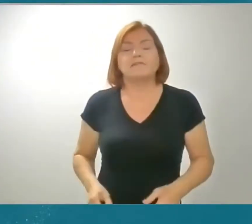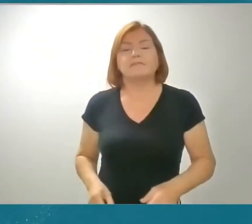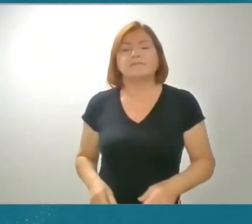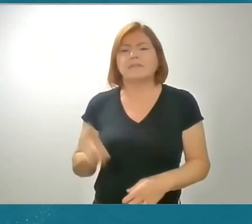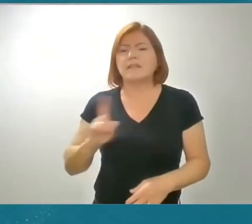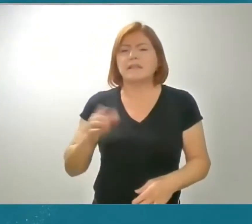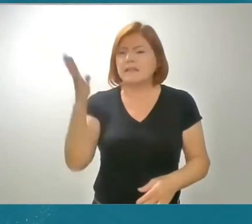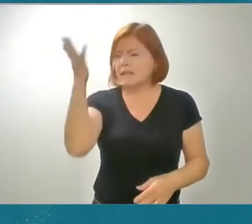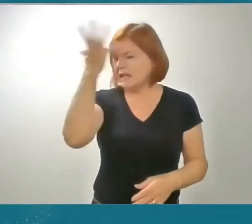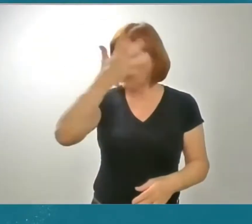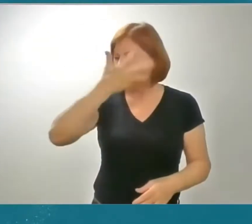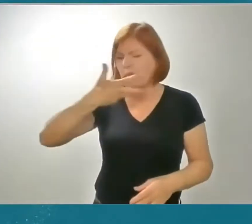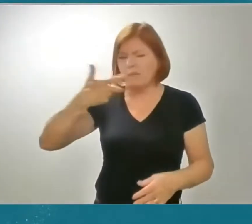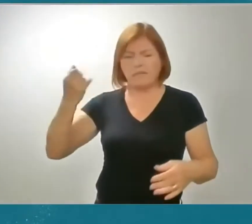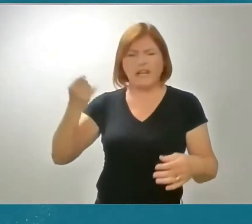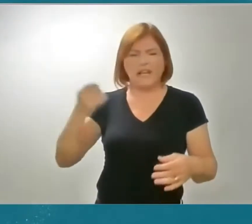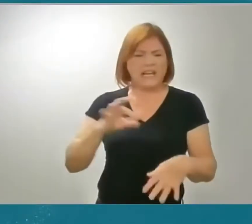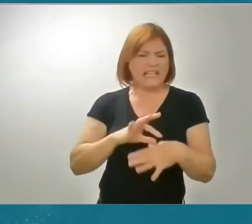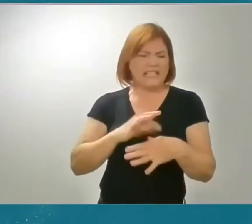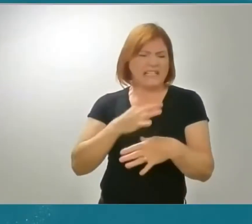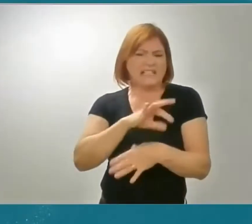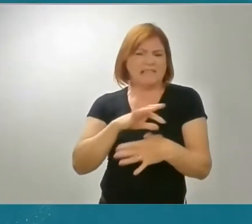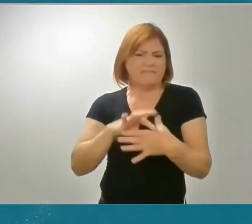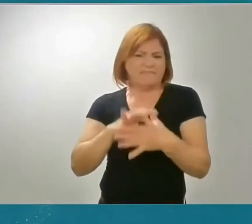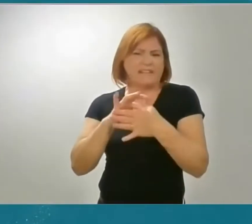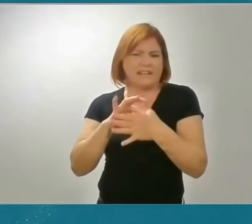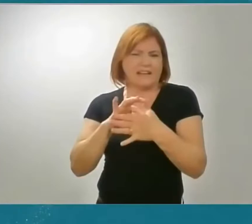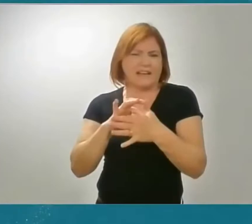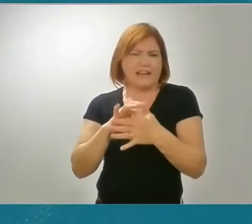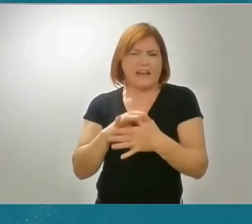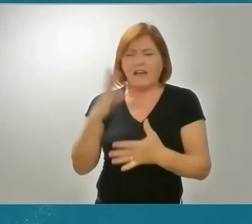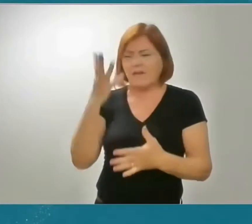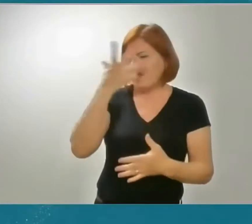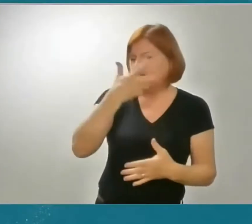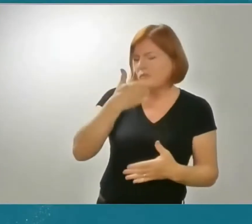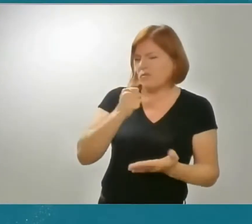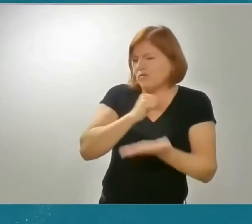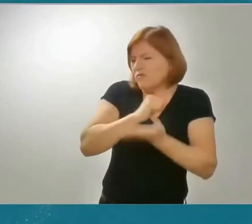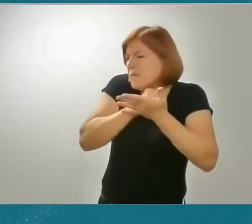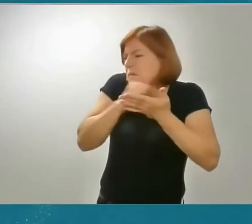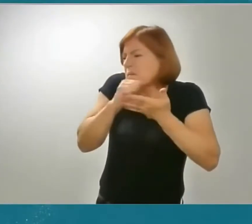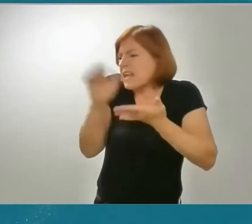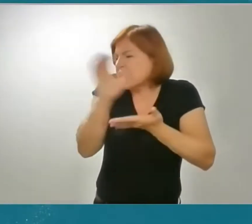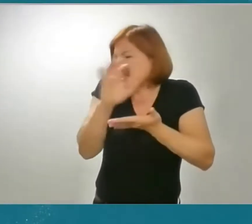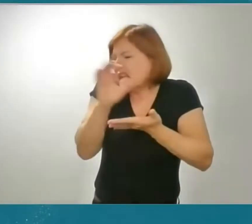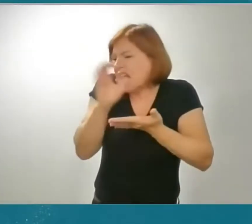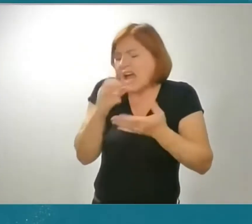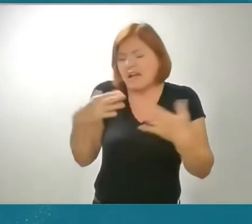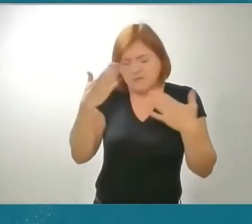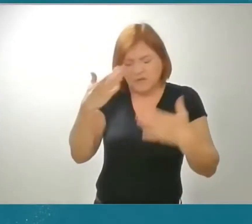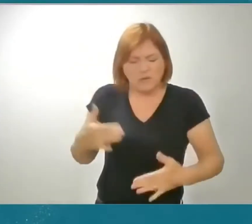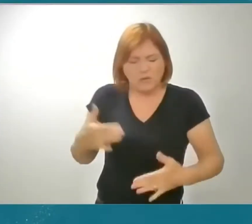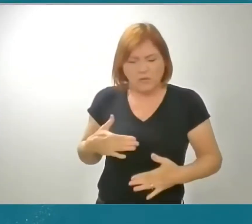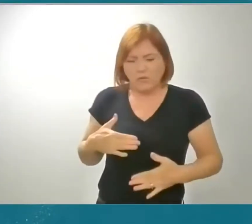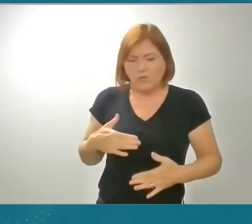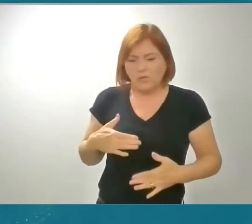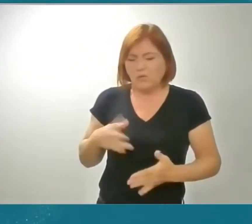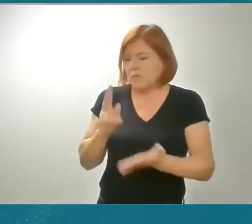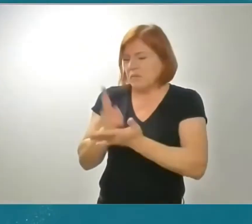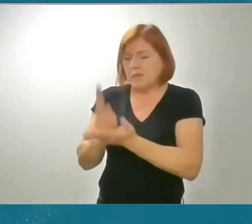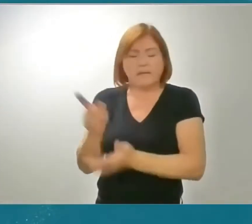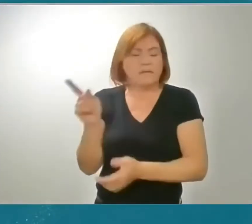24, né? Ela produz roupas de linho e as vende. Fornece também cinto de couro aos comerciantes. Sua melhor roupa